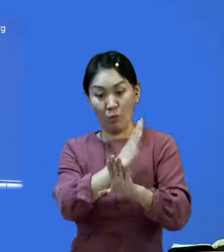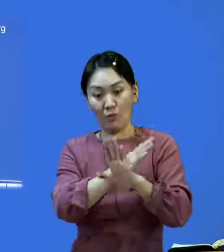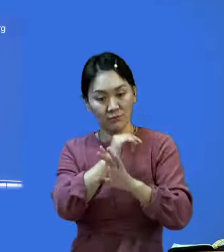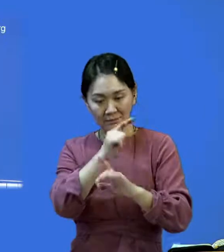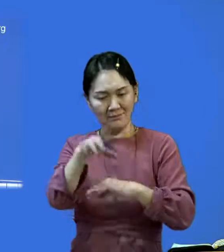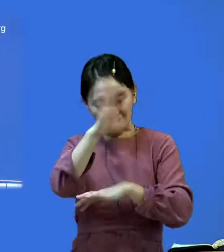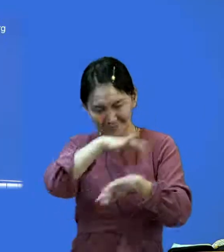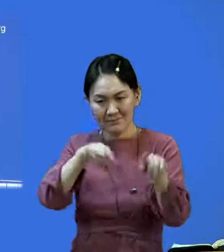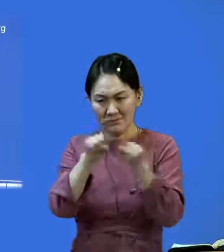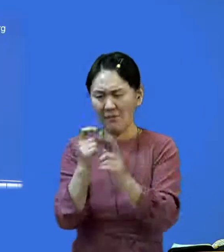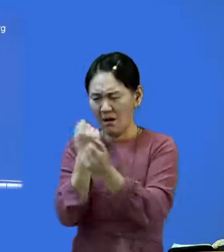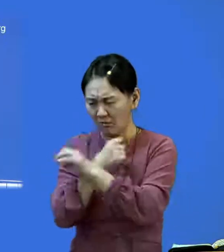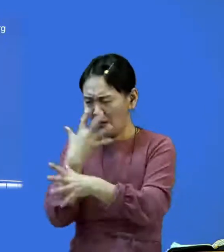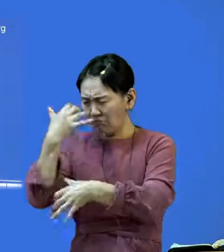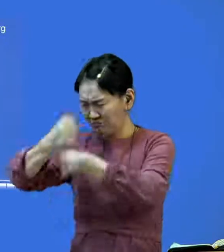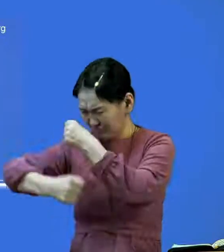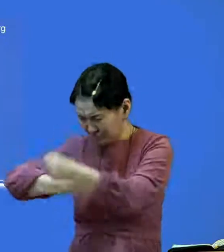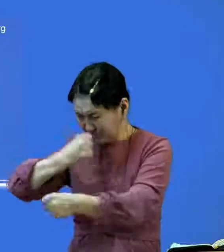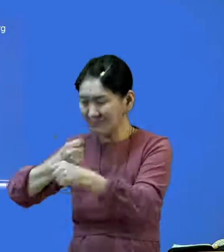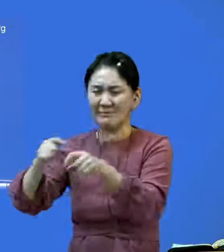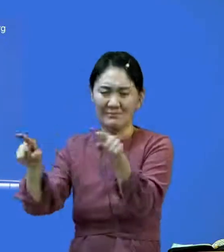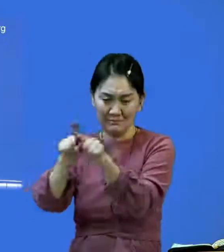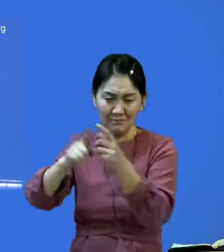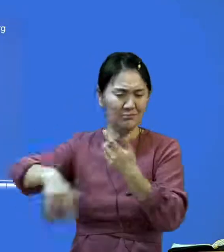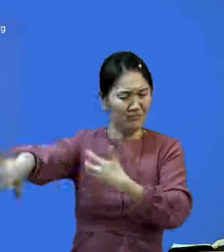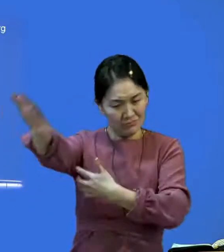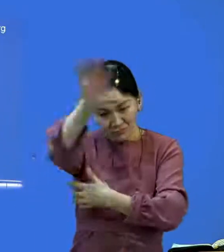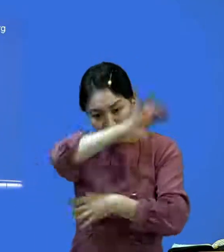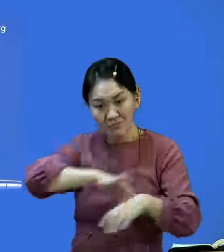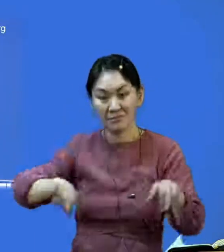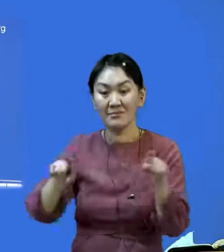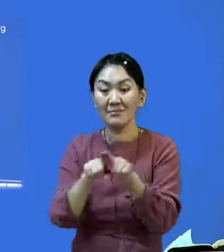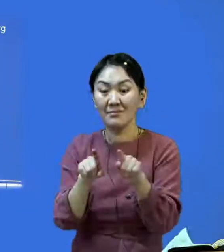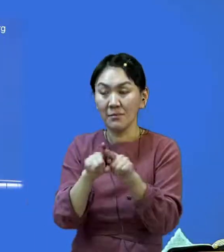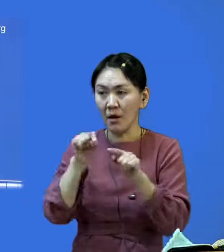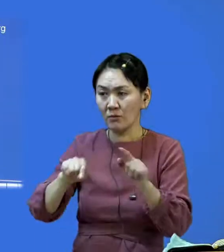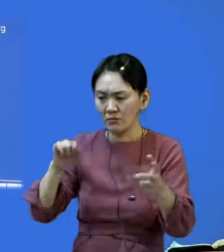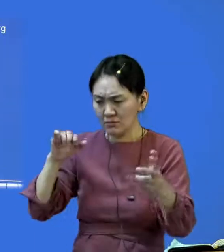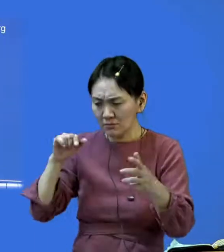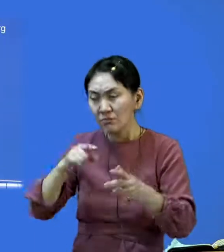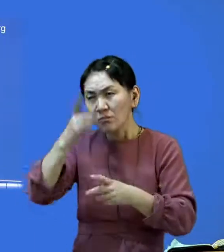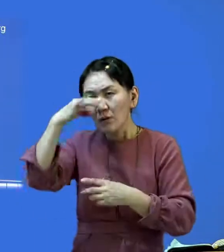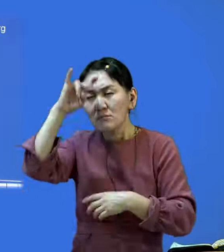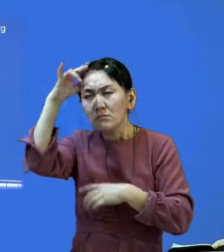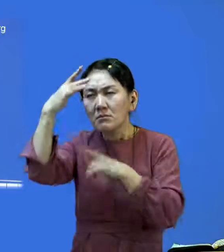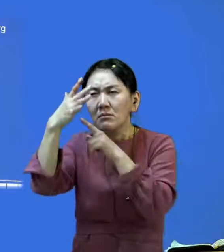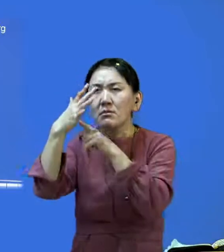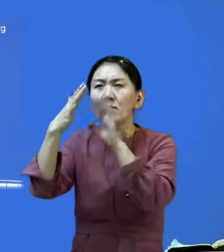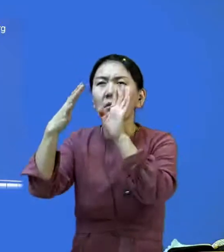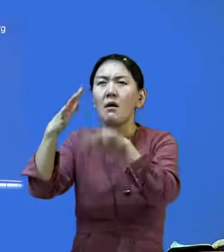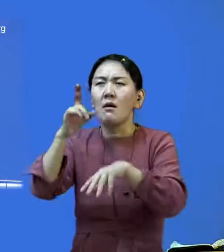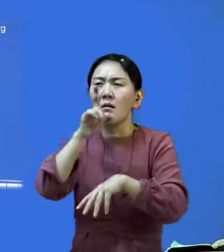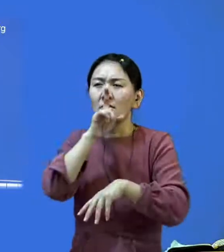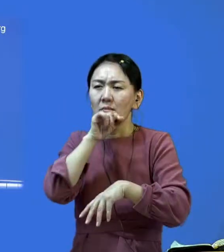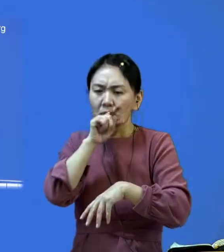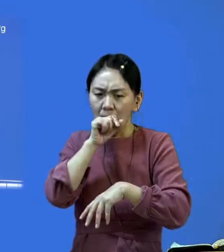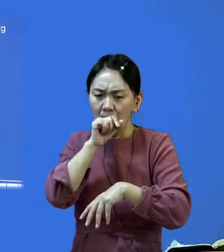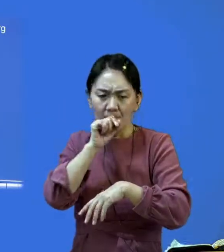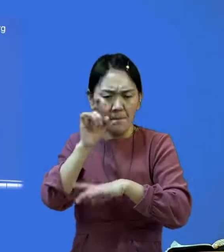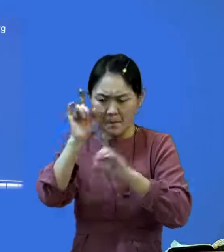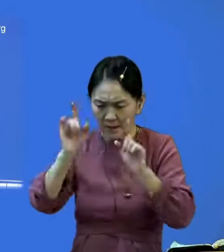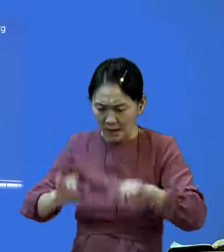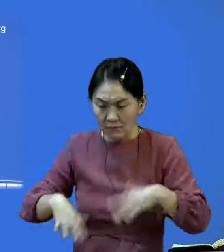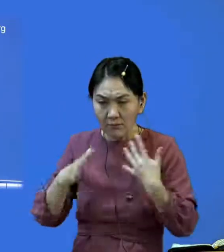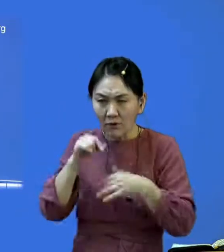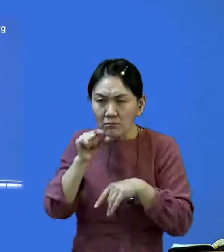аль эдийн аврагдчихсан итгэлээр амьдарч байгаа бид үхэн жигсэн одоо хүртэл бурхны тэр нэгүсэл ямар агуу гайхалтай